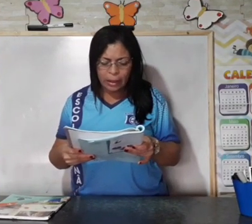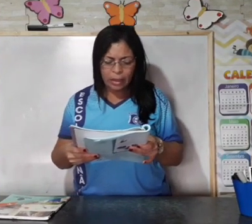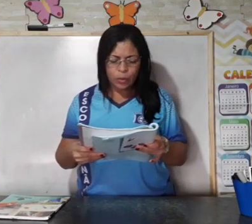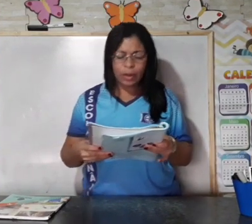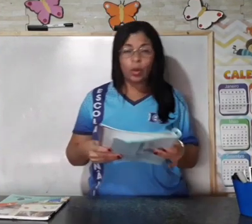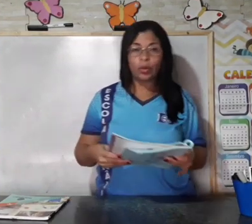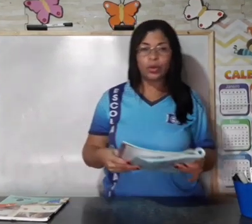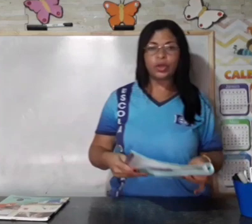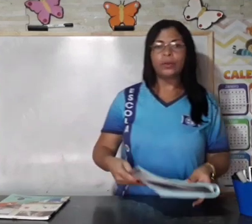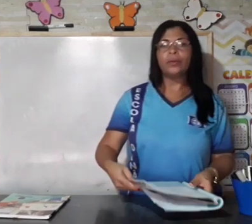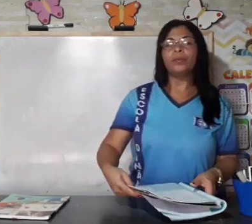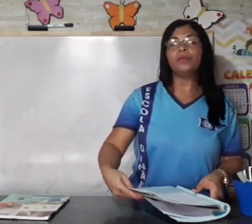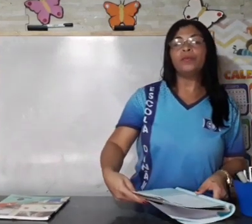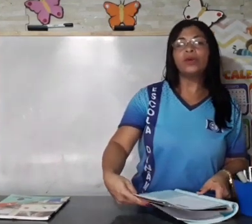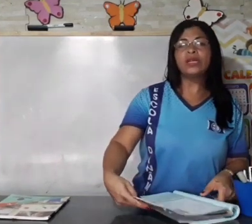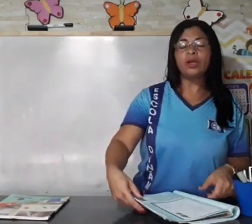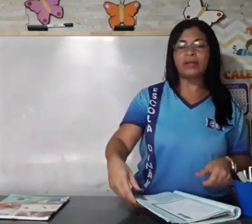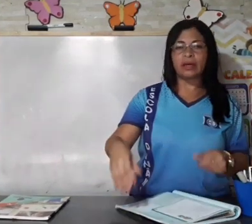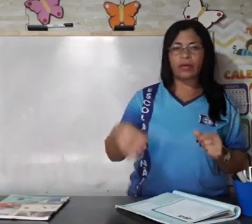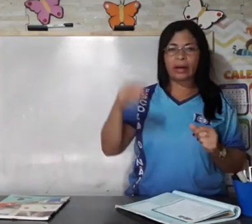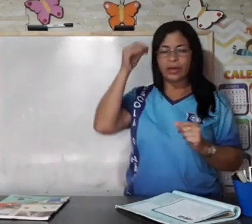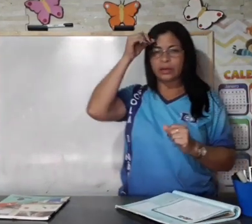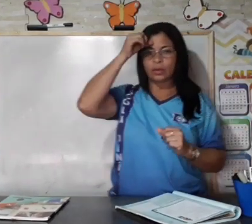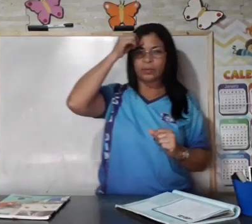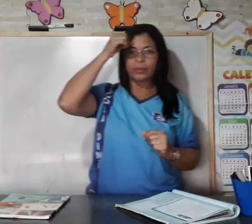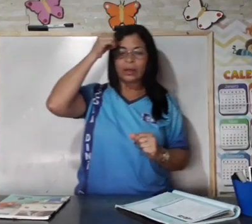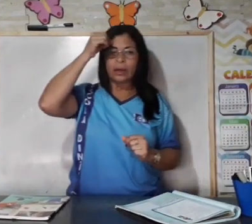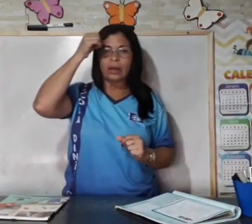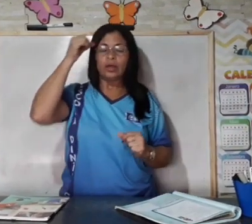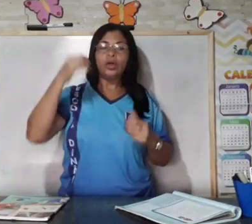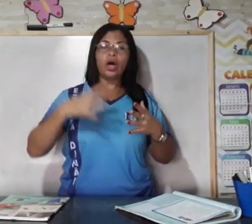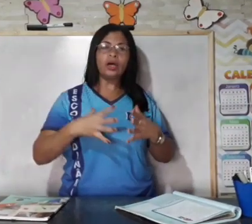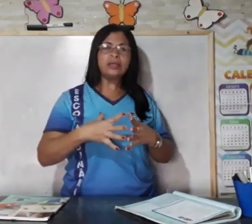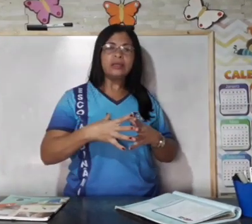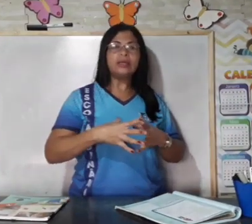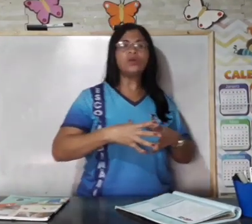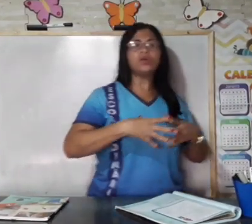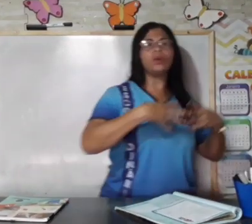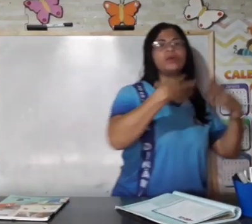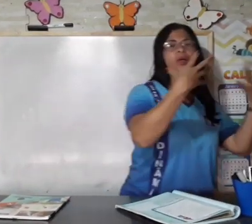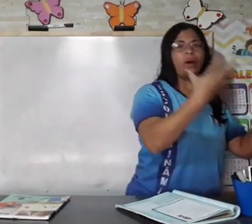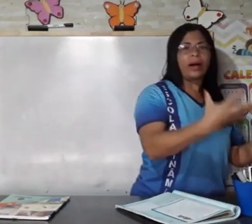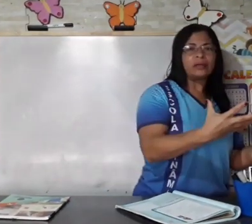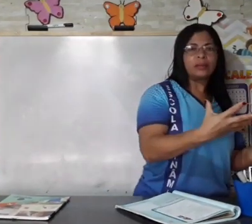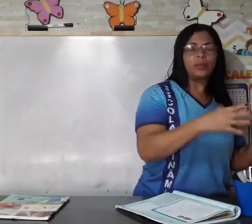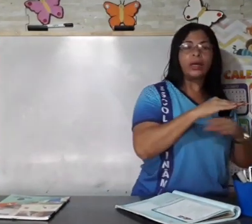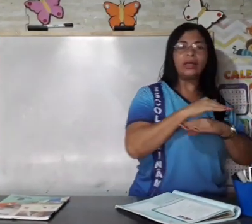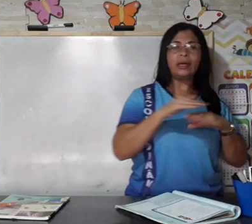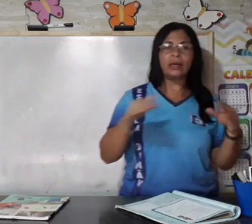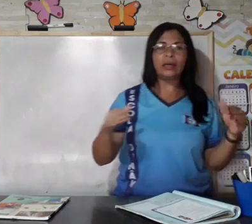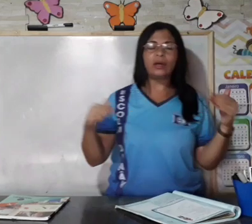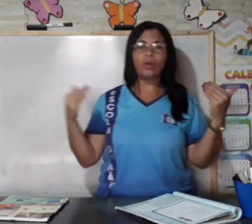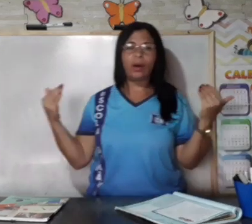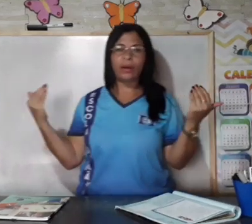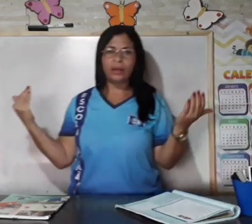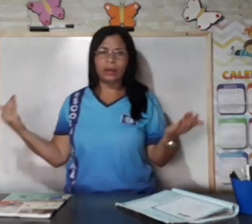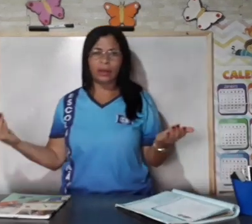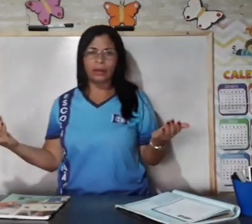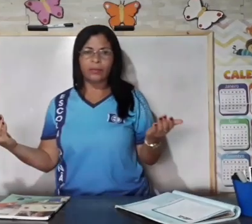direito de todos. Vocês observaram isso? Nós não somos iguais, porque ninguém é igual a ninguém,